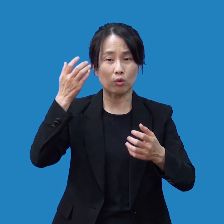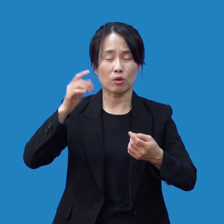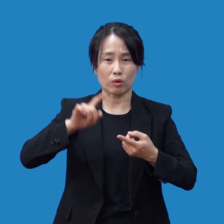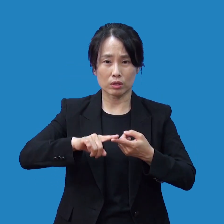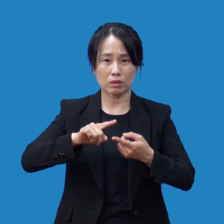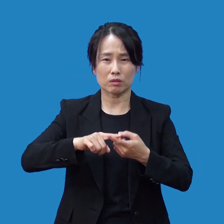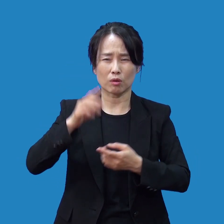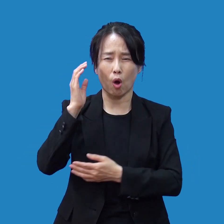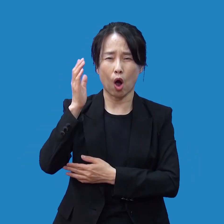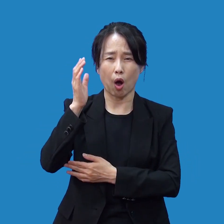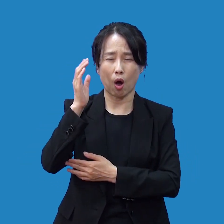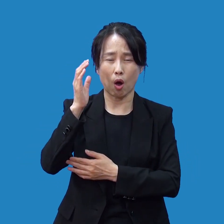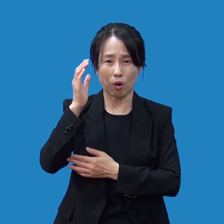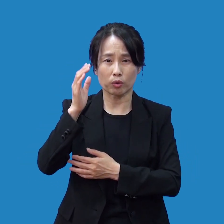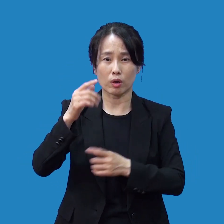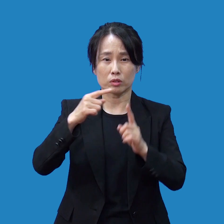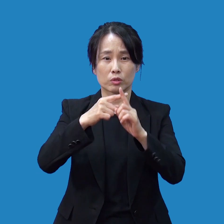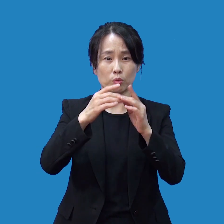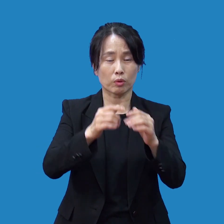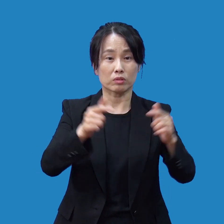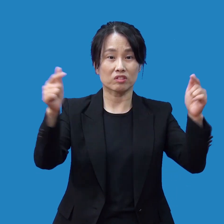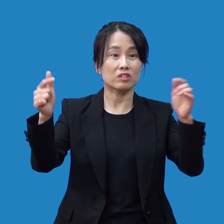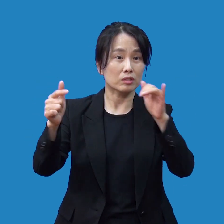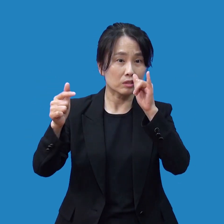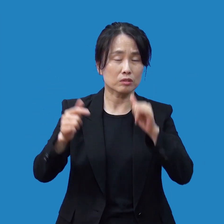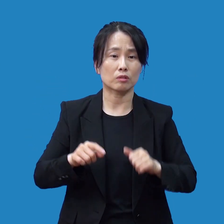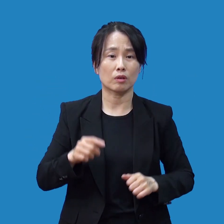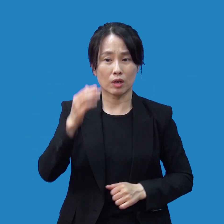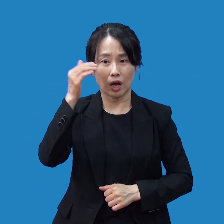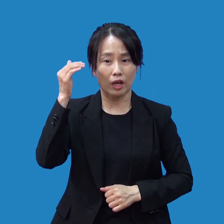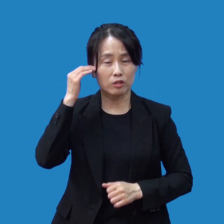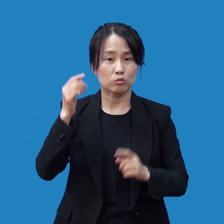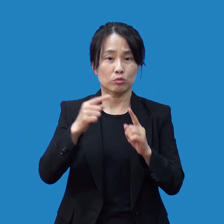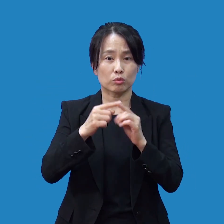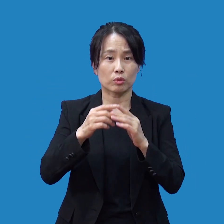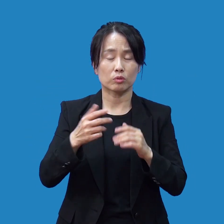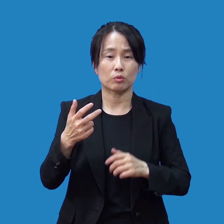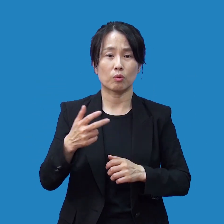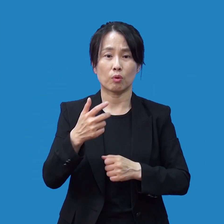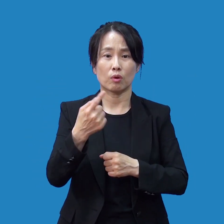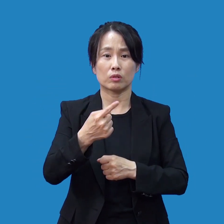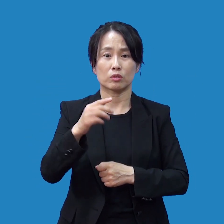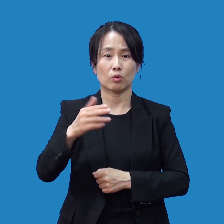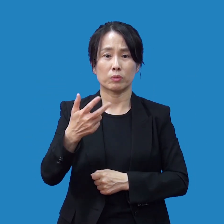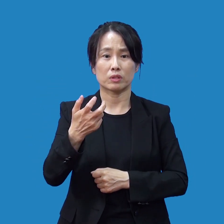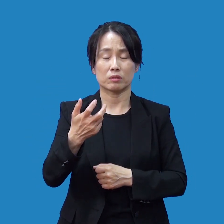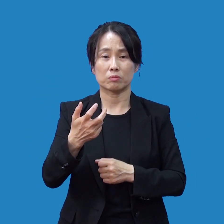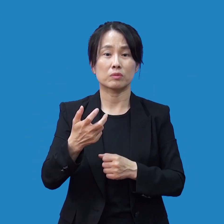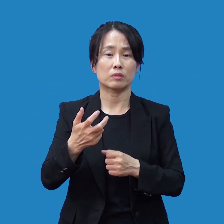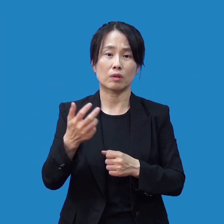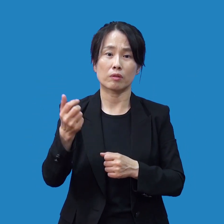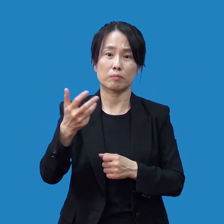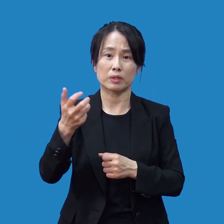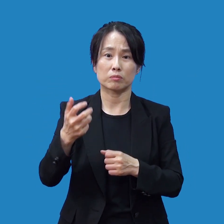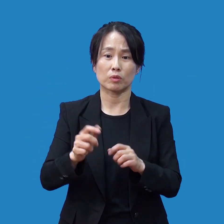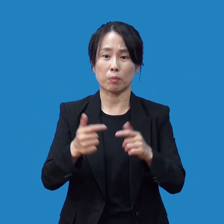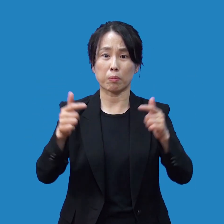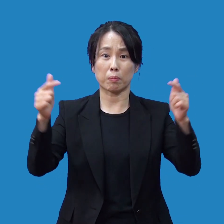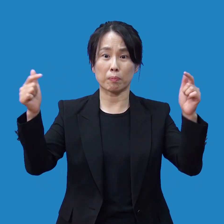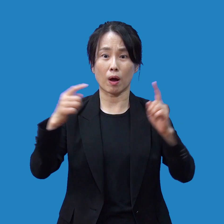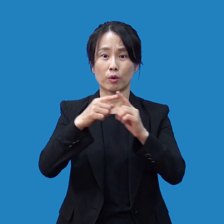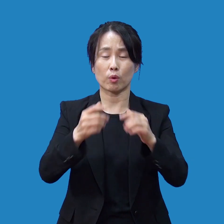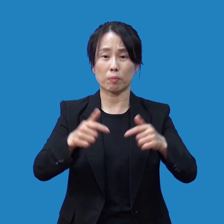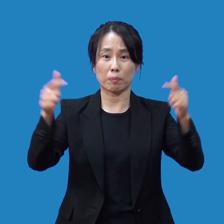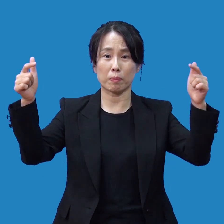다 성장합니다. 우리 한국 교회도 70년대, 80년대 급속한 성장을 이룬 배경에는 한편에는 말씀 운동,